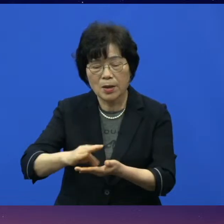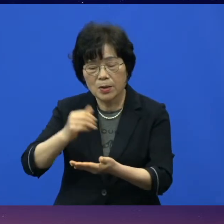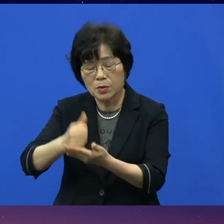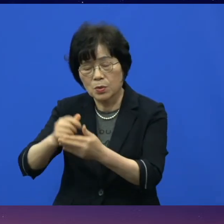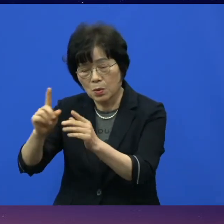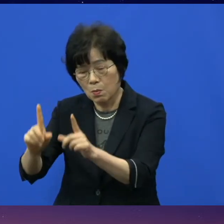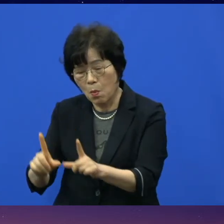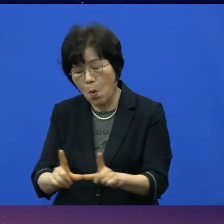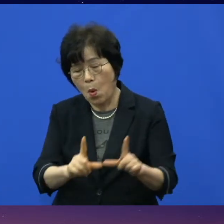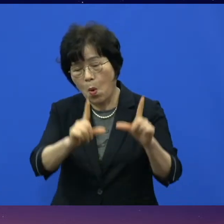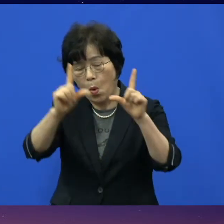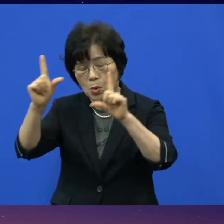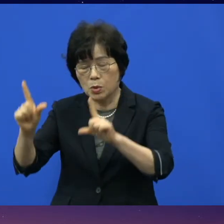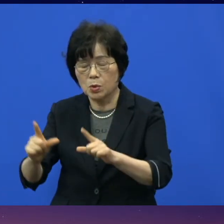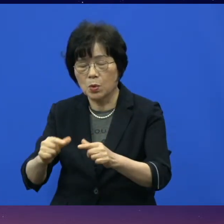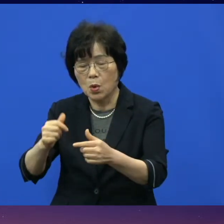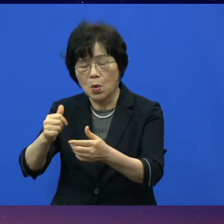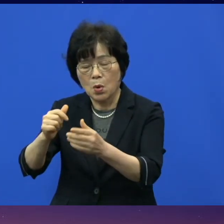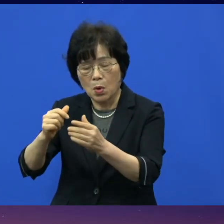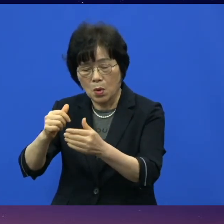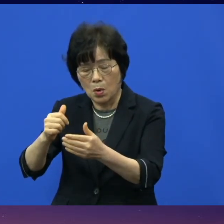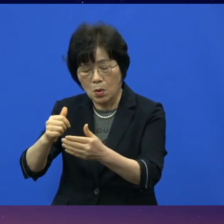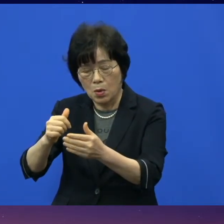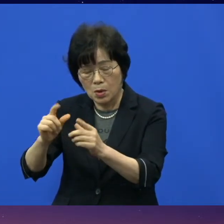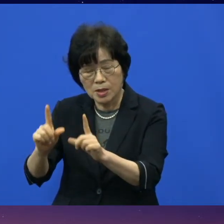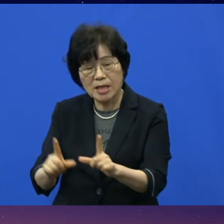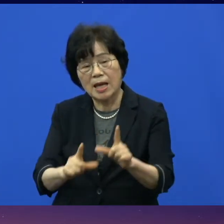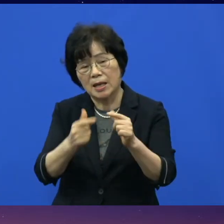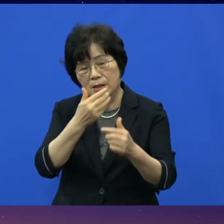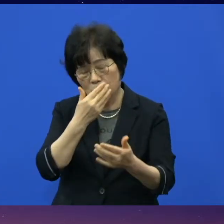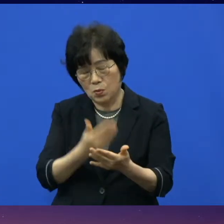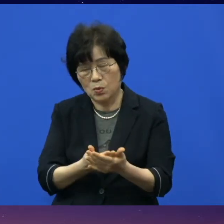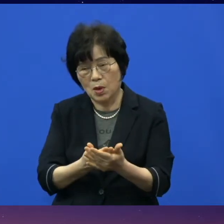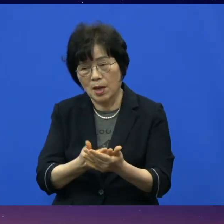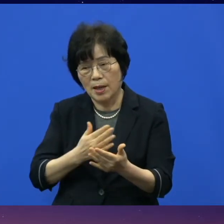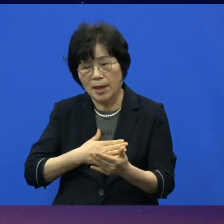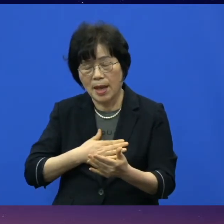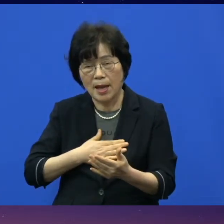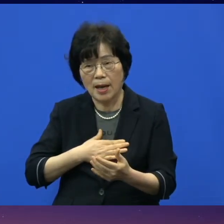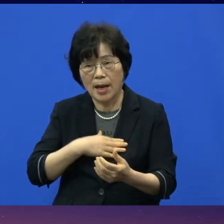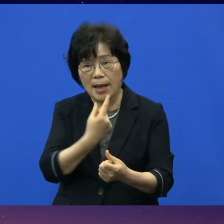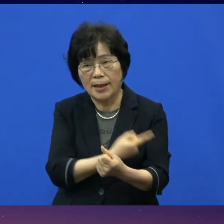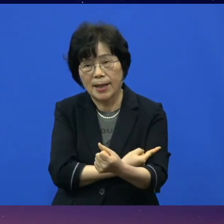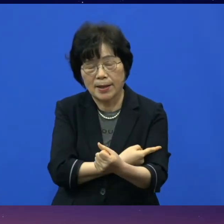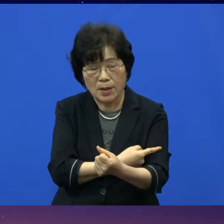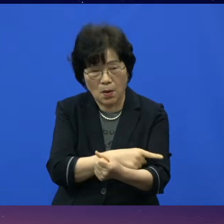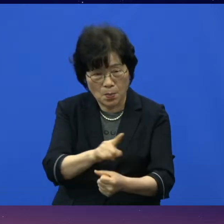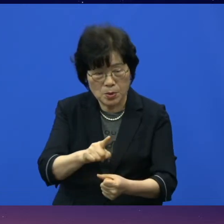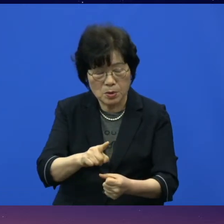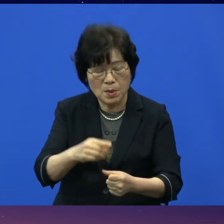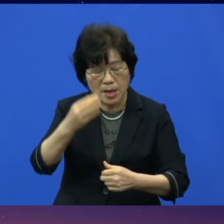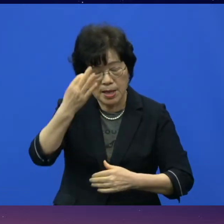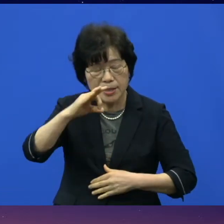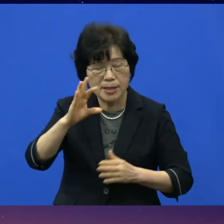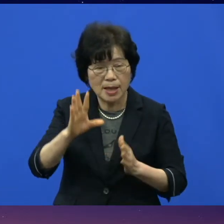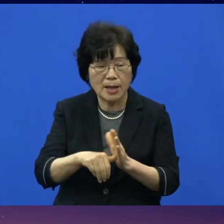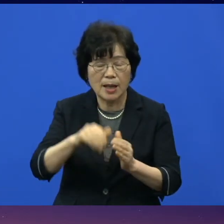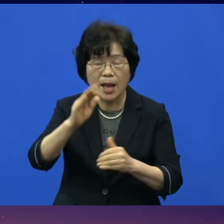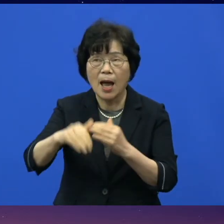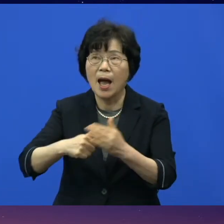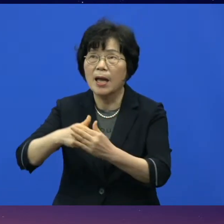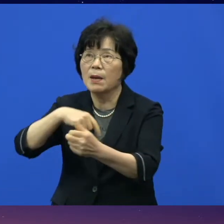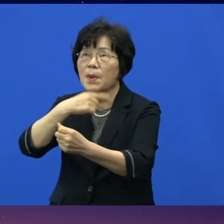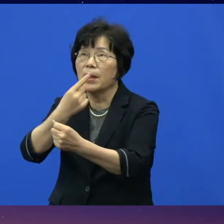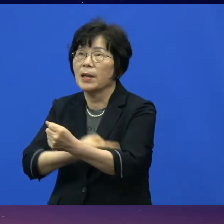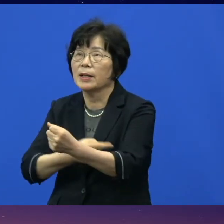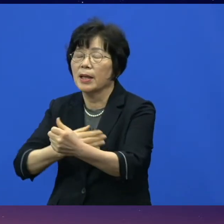아닌가가 중요한 주제라는 거죠. 내가 무기력하고 무능력함을 인정할수록 하나님의 능력이 더